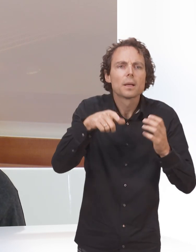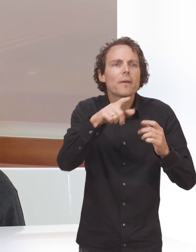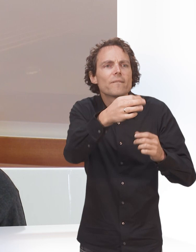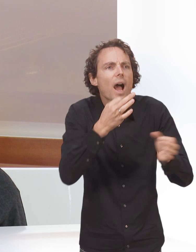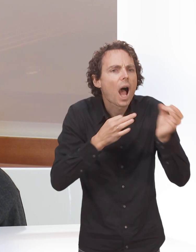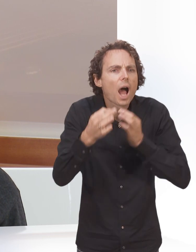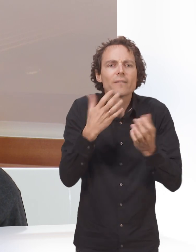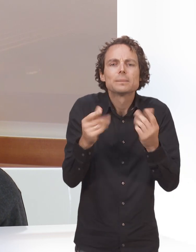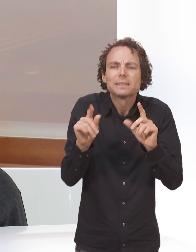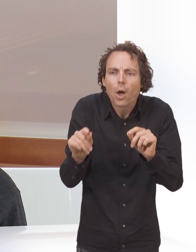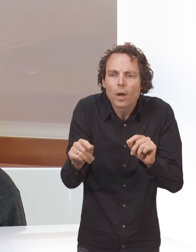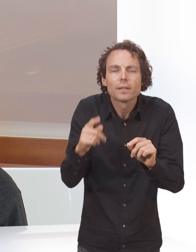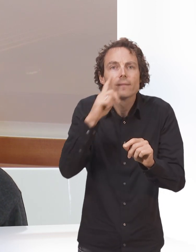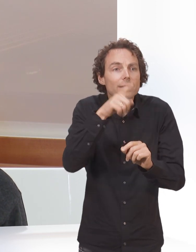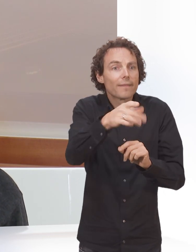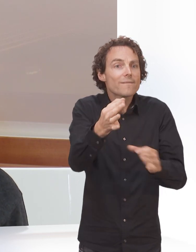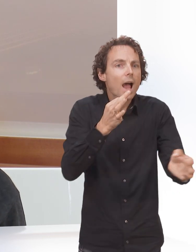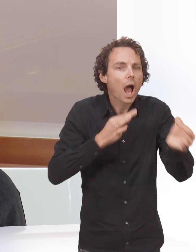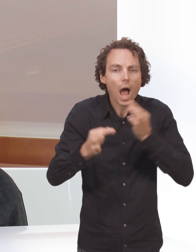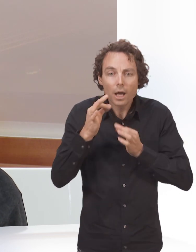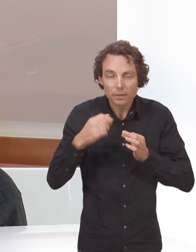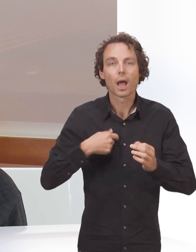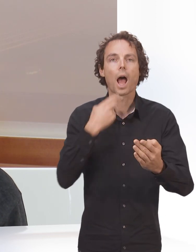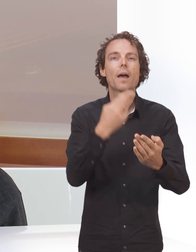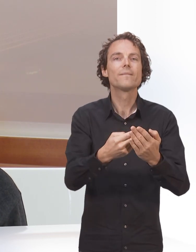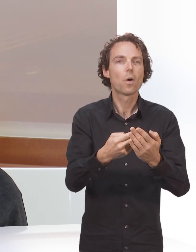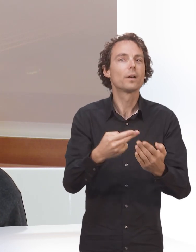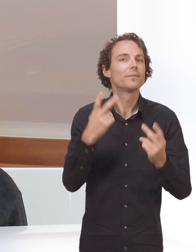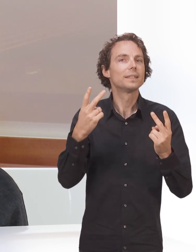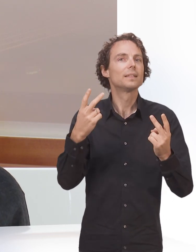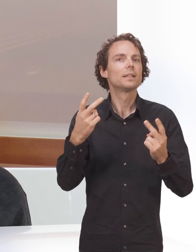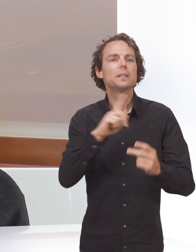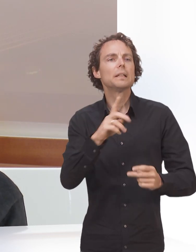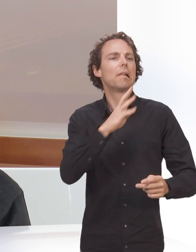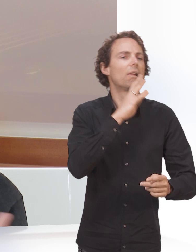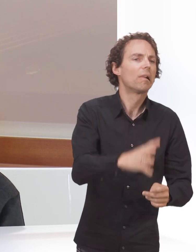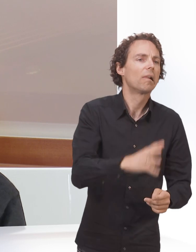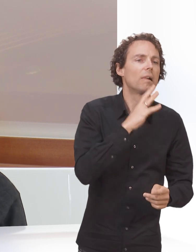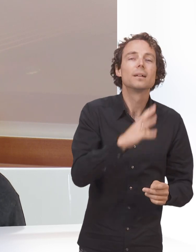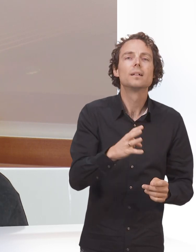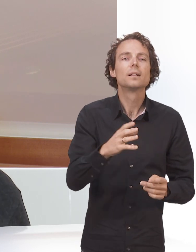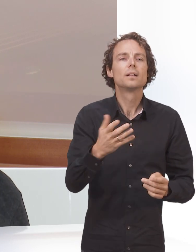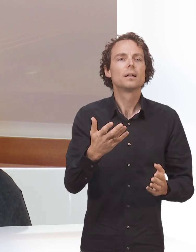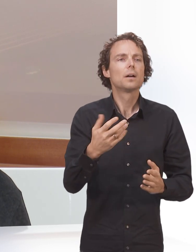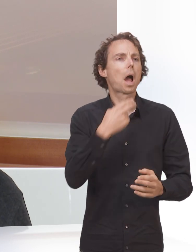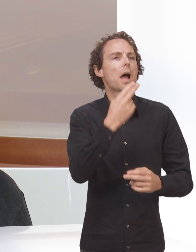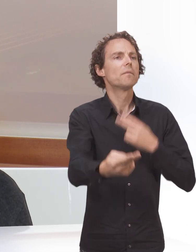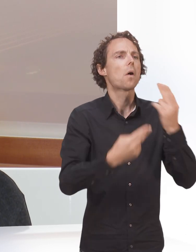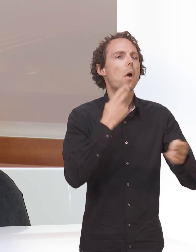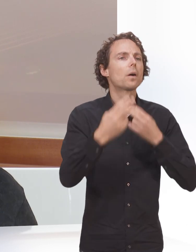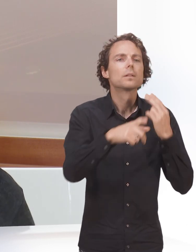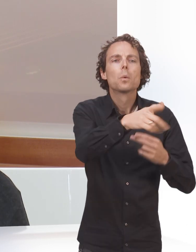und Fragen stellen. Und wenn die Leute Fragen stellen, kann ich Antworten geben. Die wollen ja keine Antworten, wenn sie keine Fragen